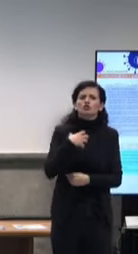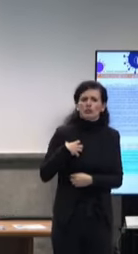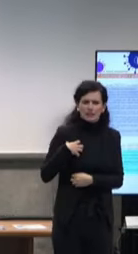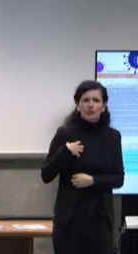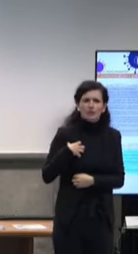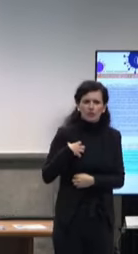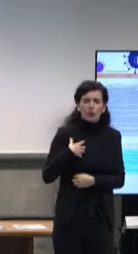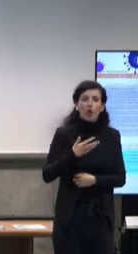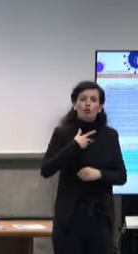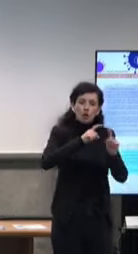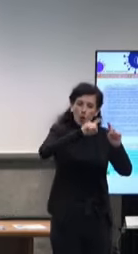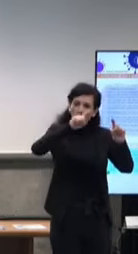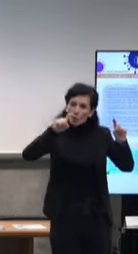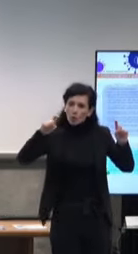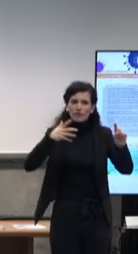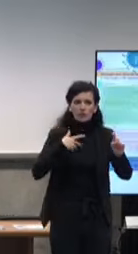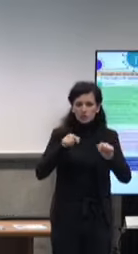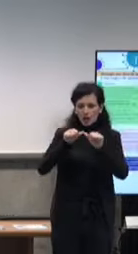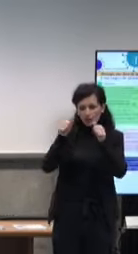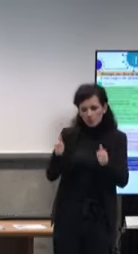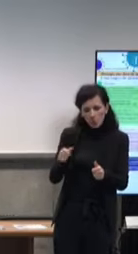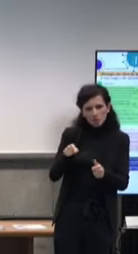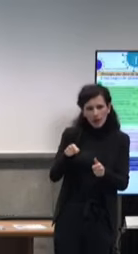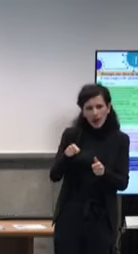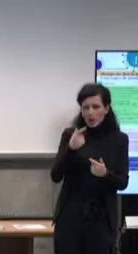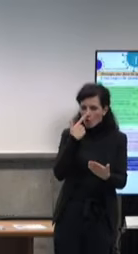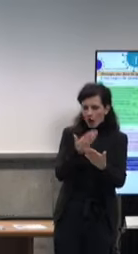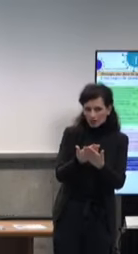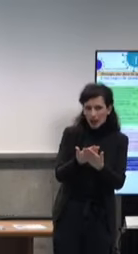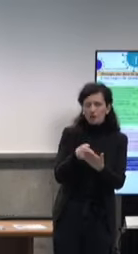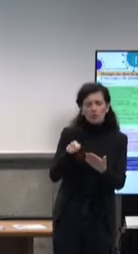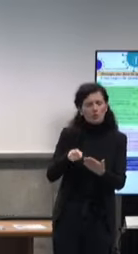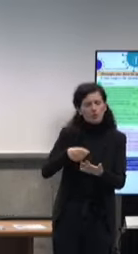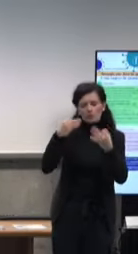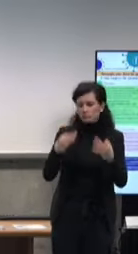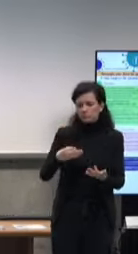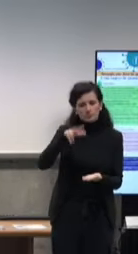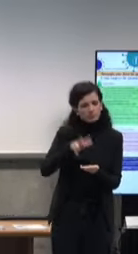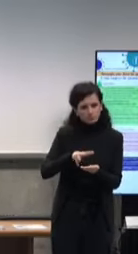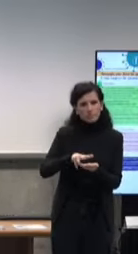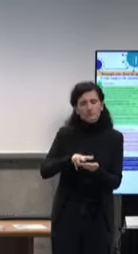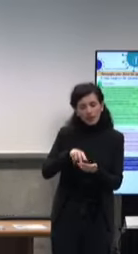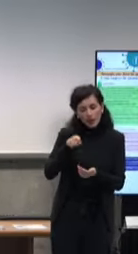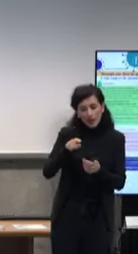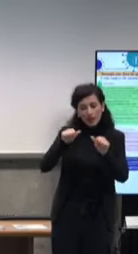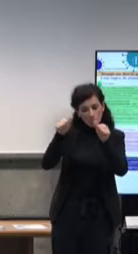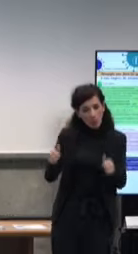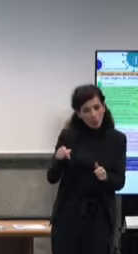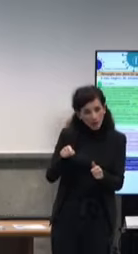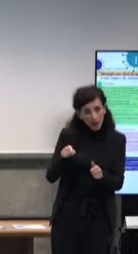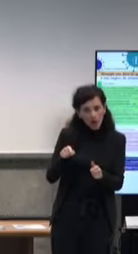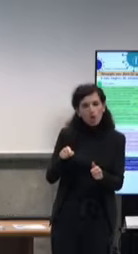quando usciamo con curve a modelli usciamo e sono molto solidi e su quello sono previsioni che